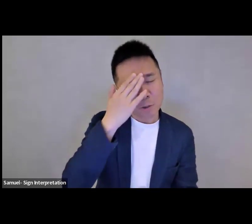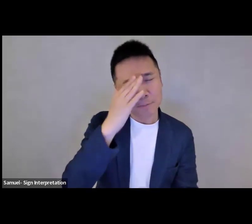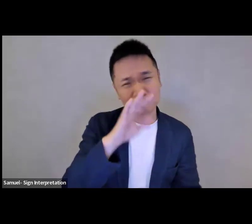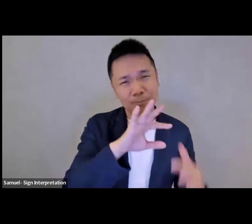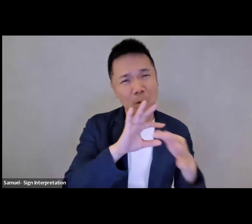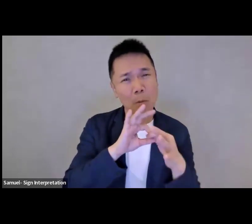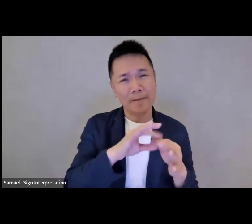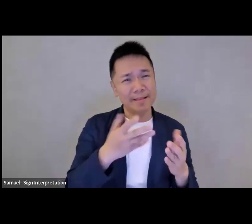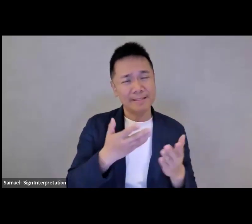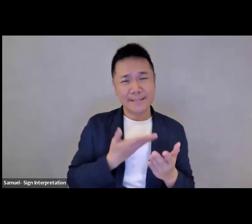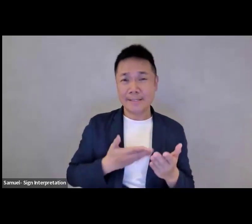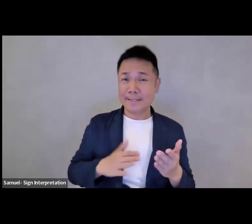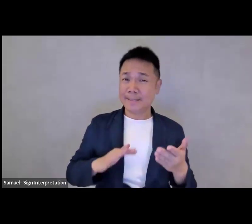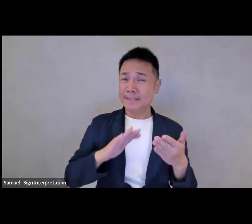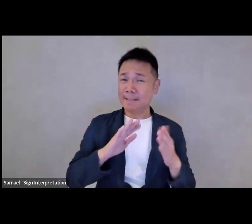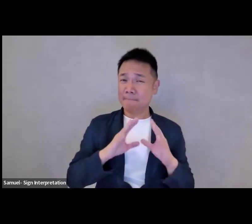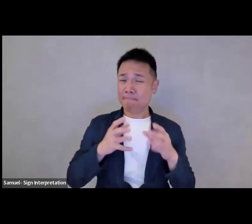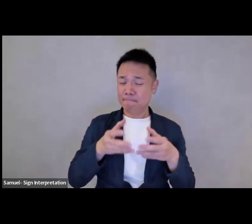也谢谢。